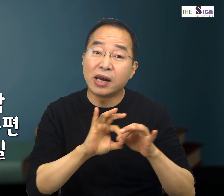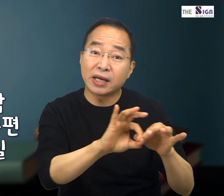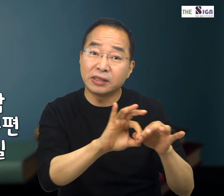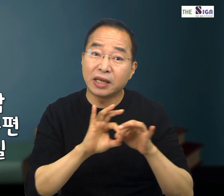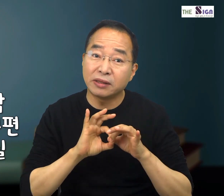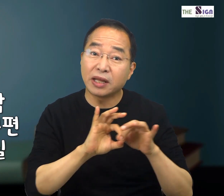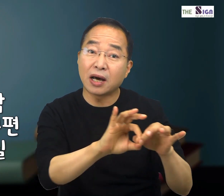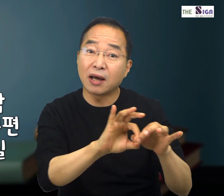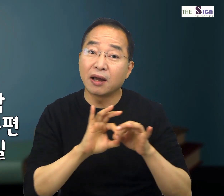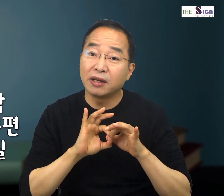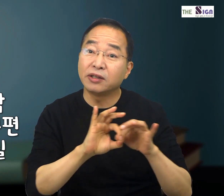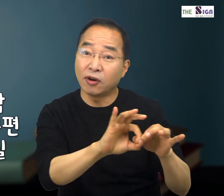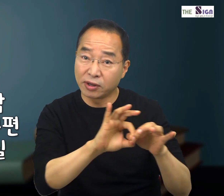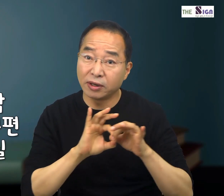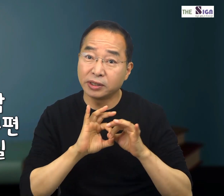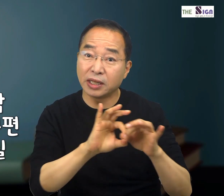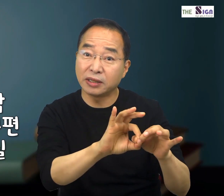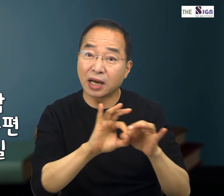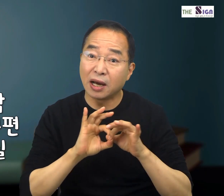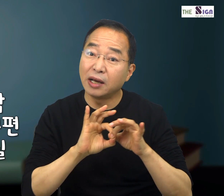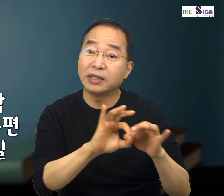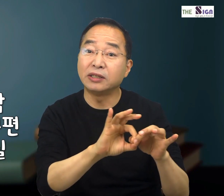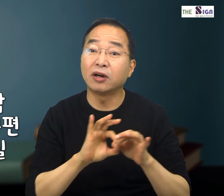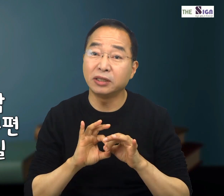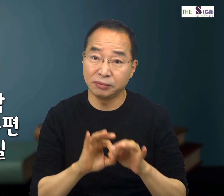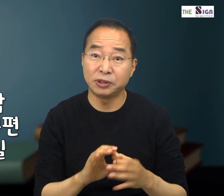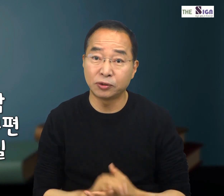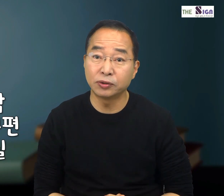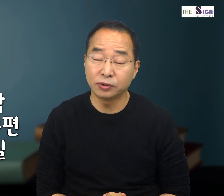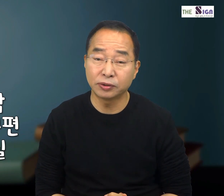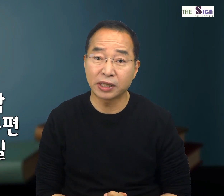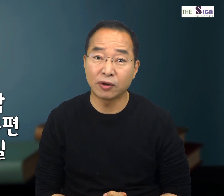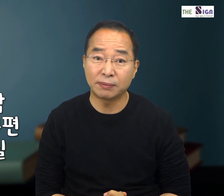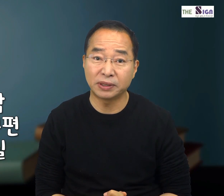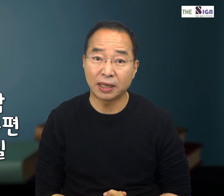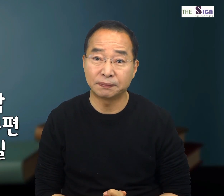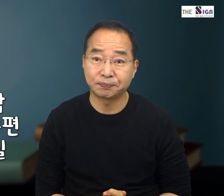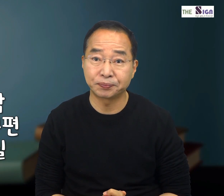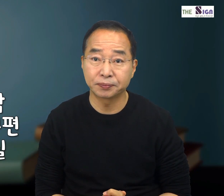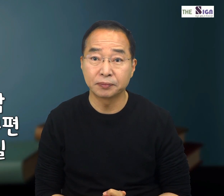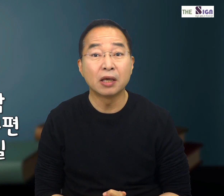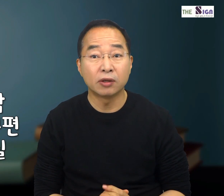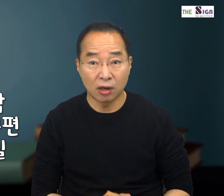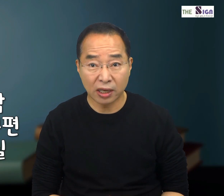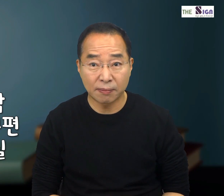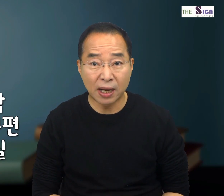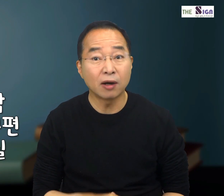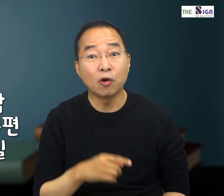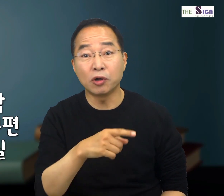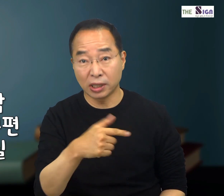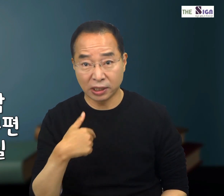연락이 된다, 연결이 된다 이런 의미로 사용합니다. 연락해봐, 연락해.